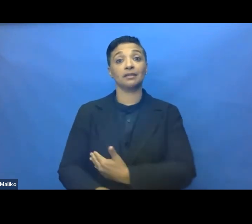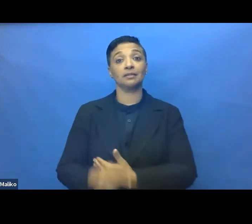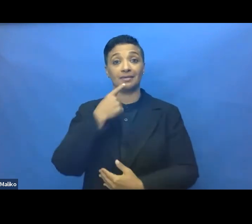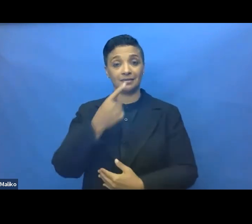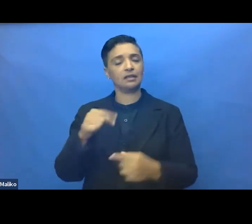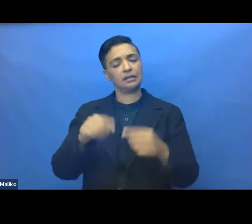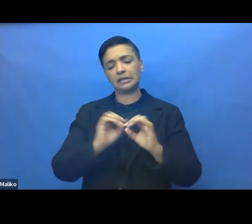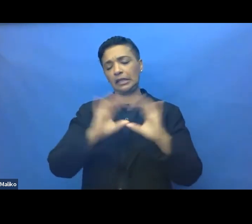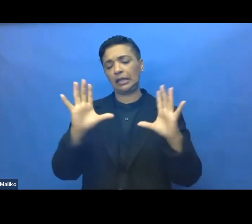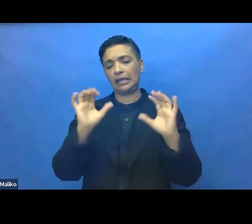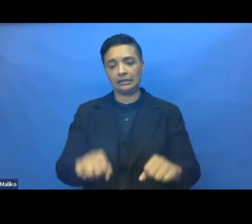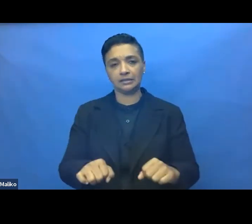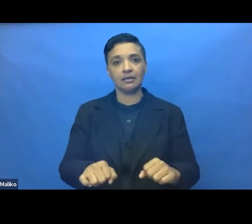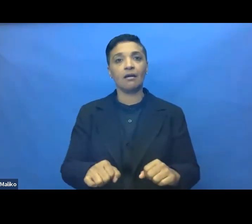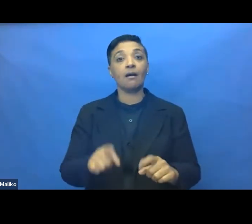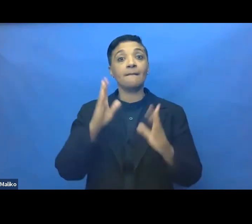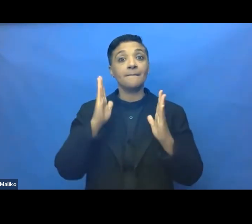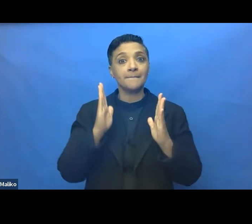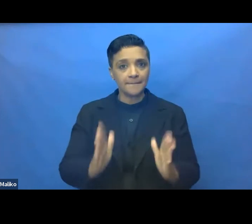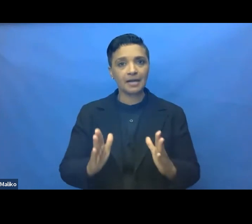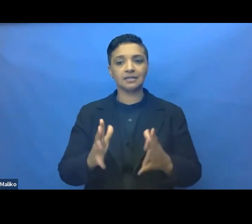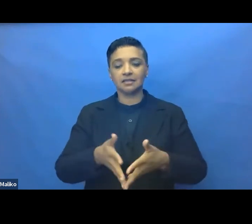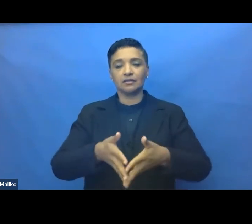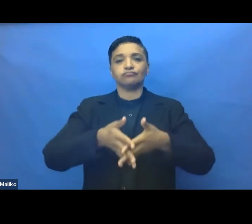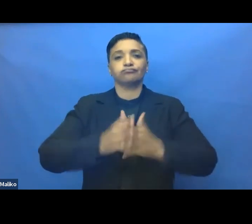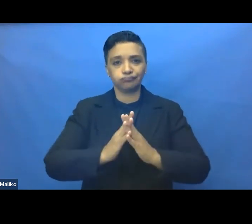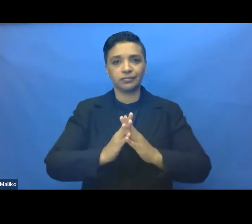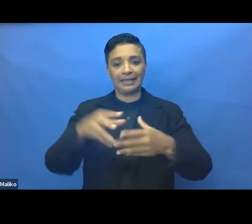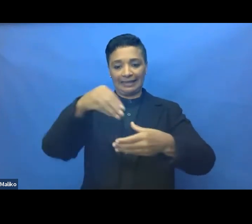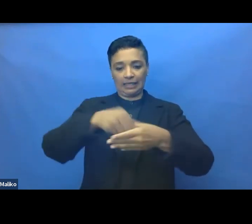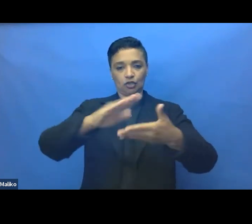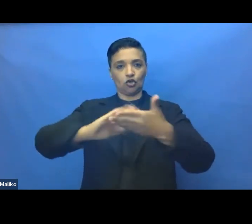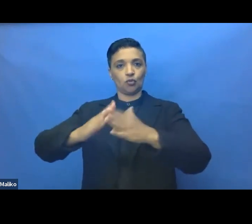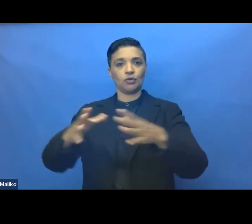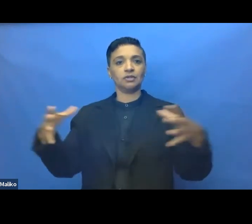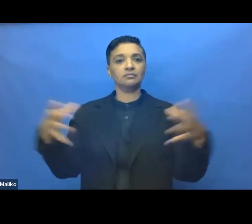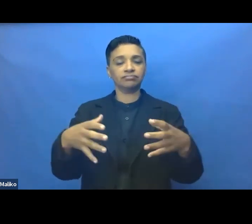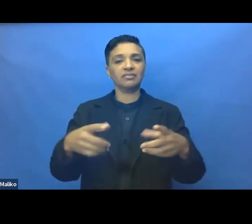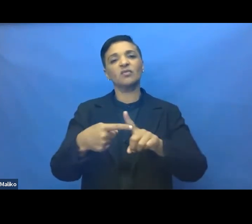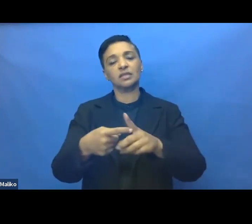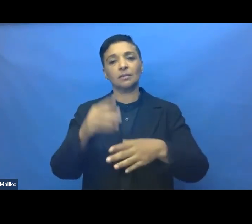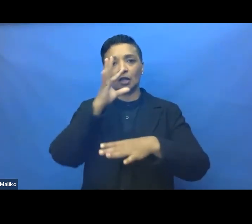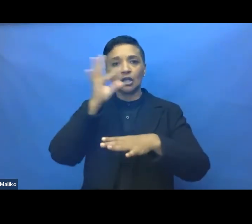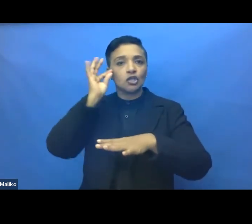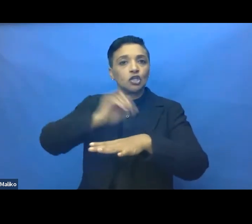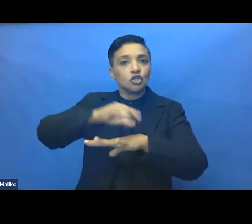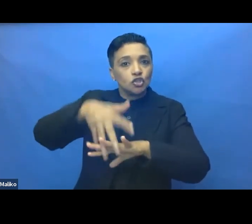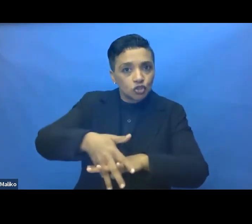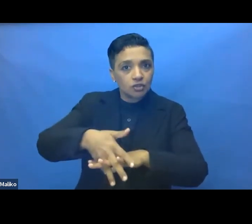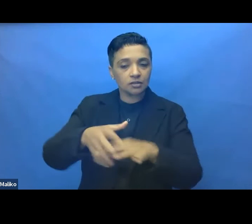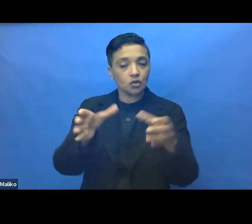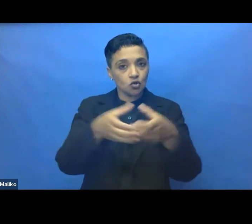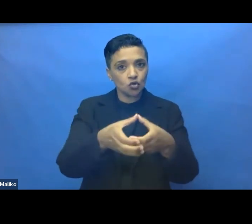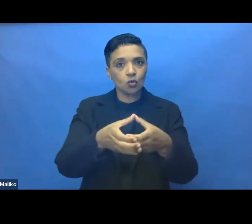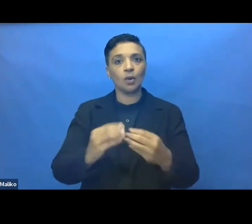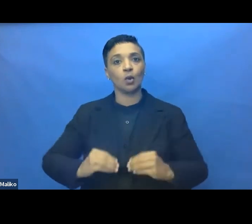que Fatima vient de dire, qu'il faut être présent dans des constituants, dans des